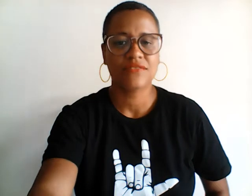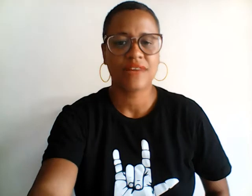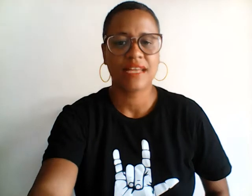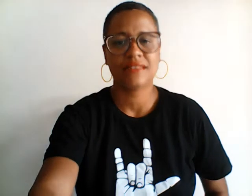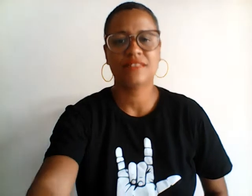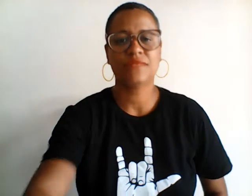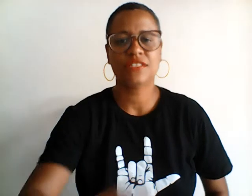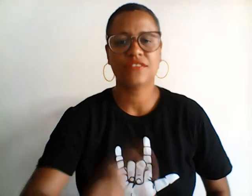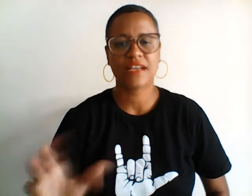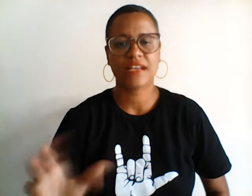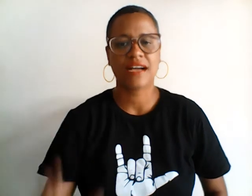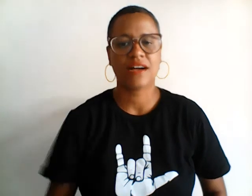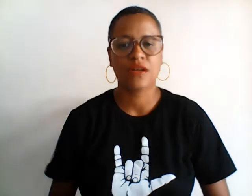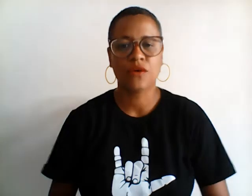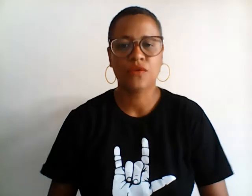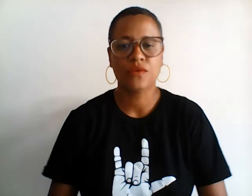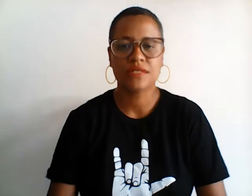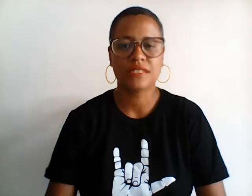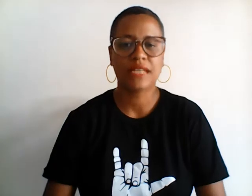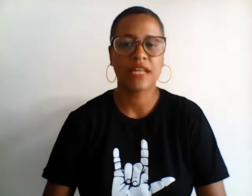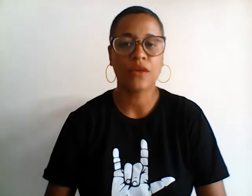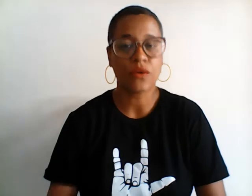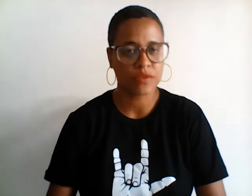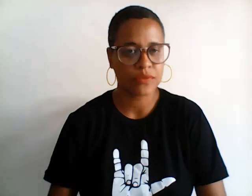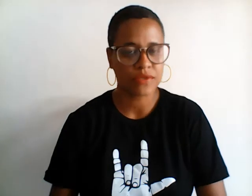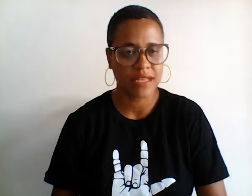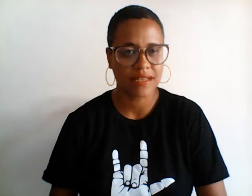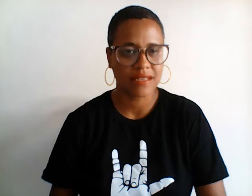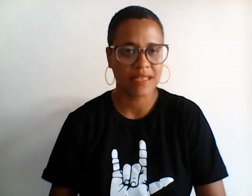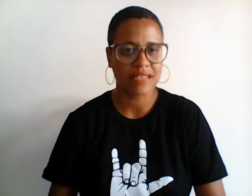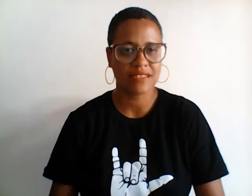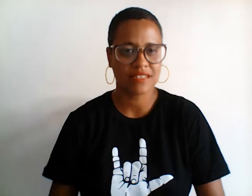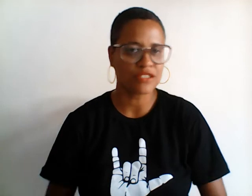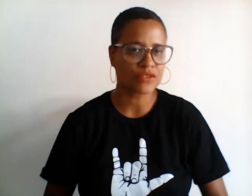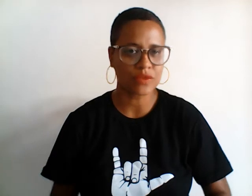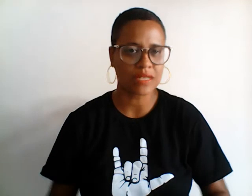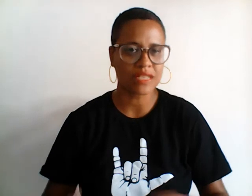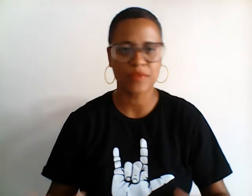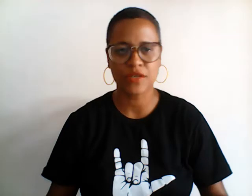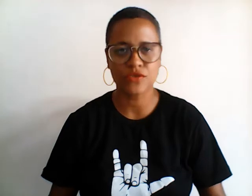vai desmistificar agora alguns estereótipos, né? Que a gente escuta a respeito